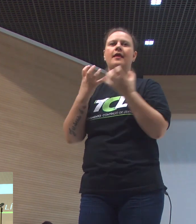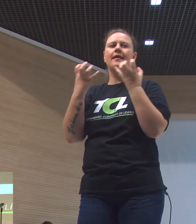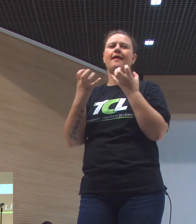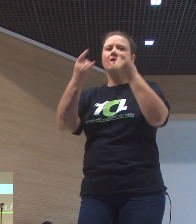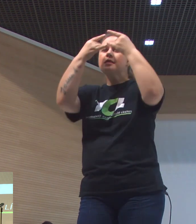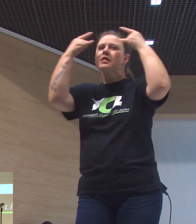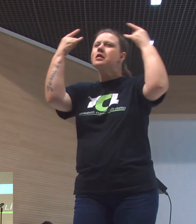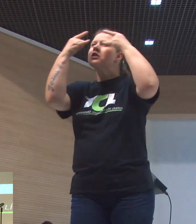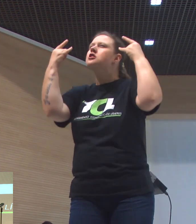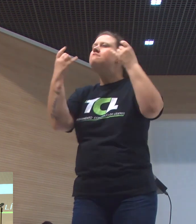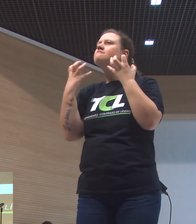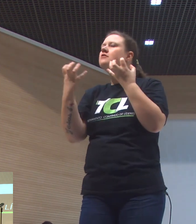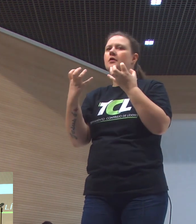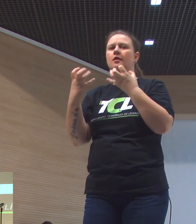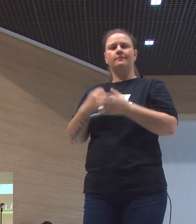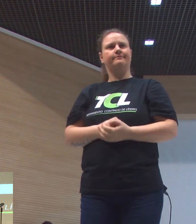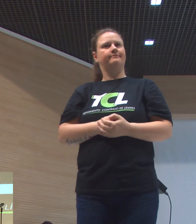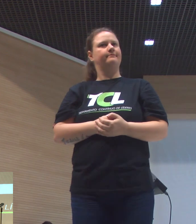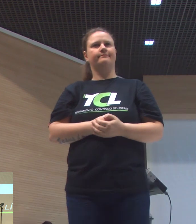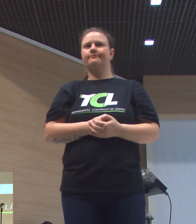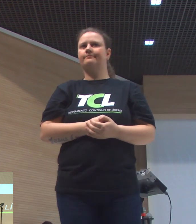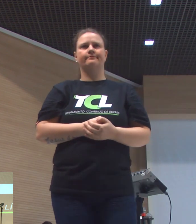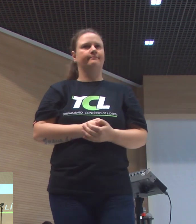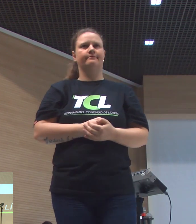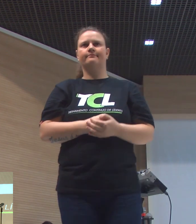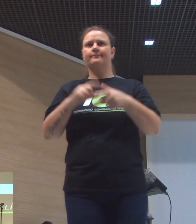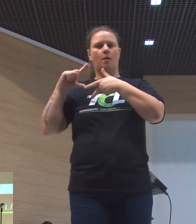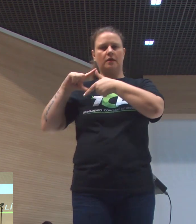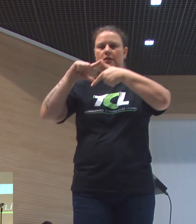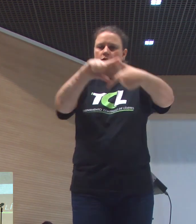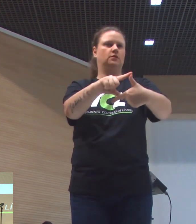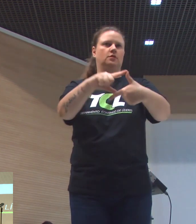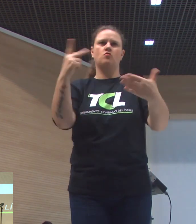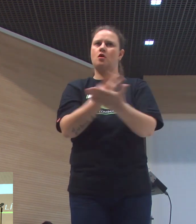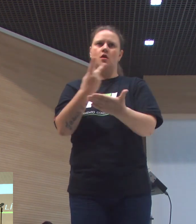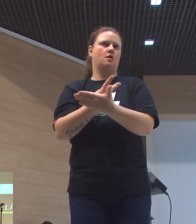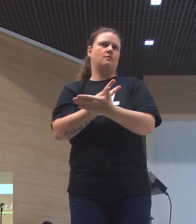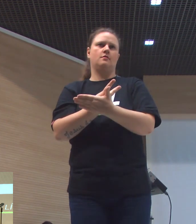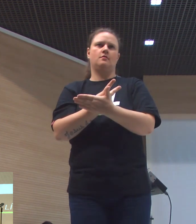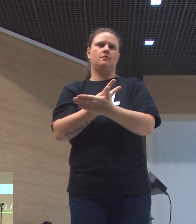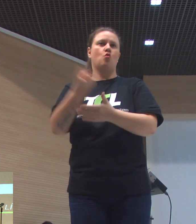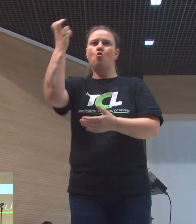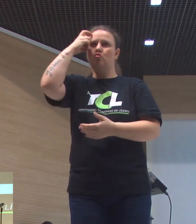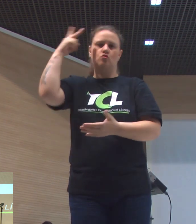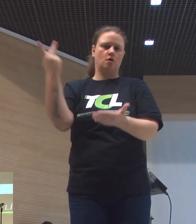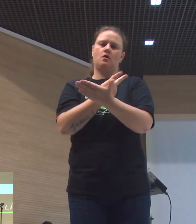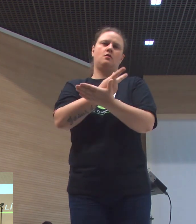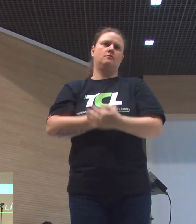Levaram aos Estados Unidos, o pessoal lá da Inglaterra foram... o que houve